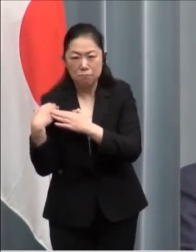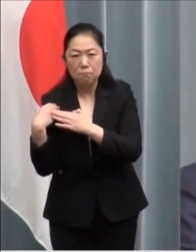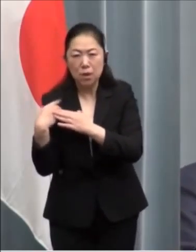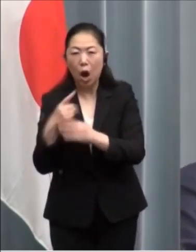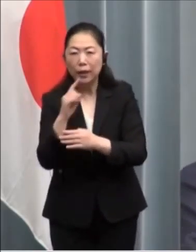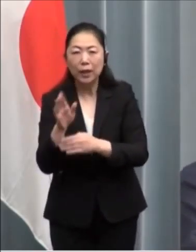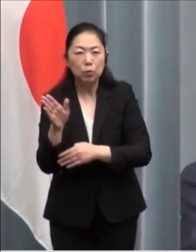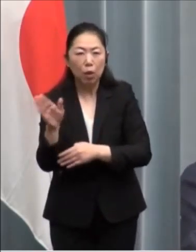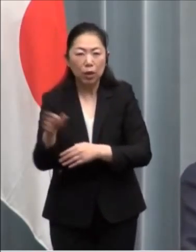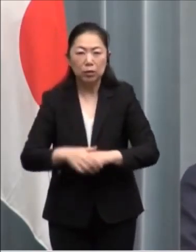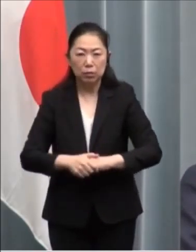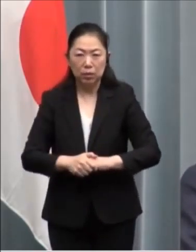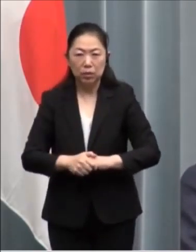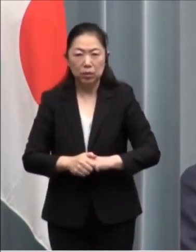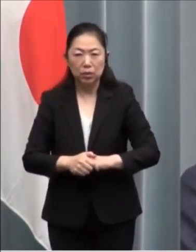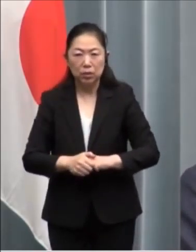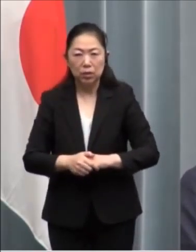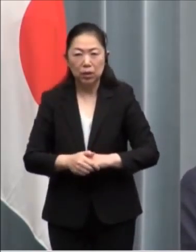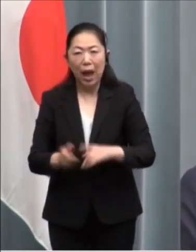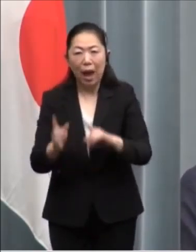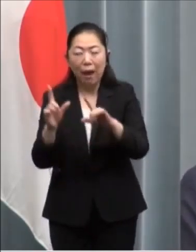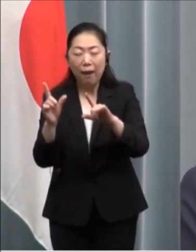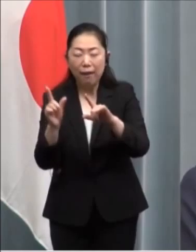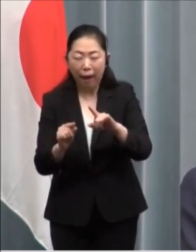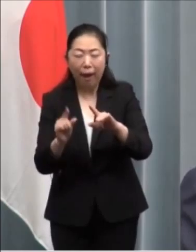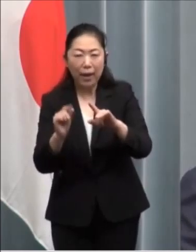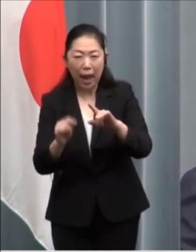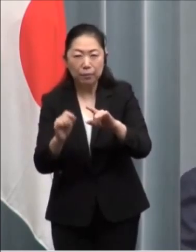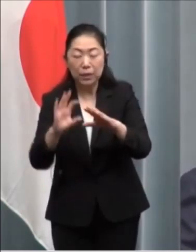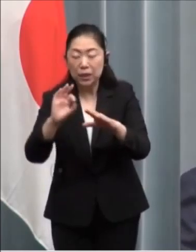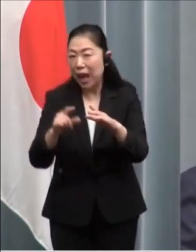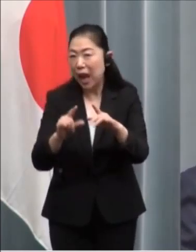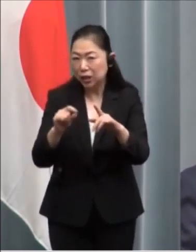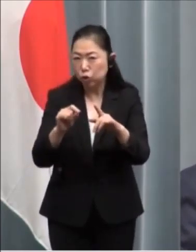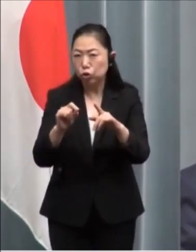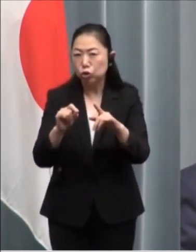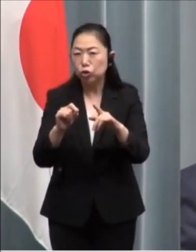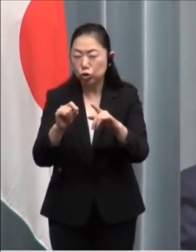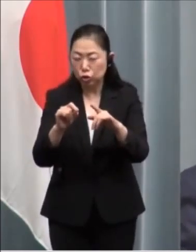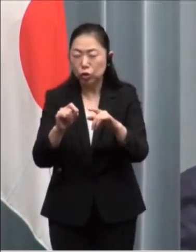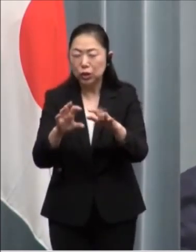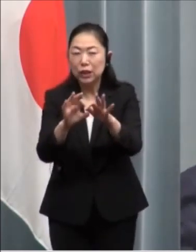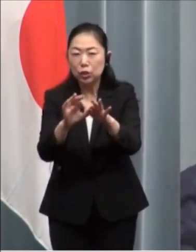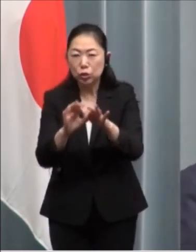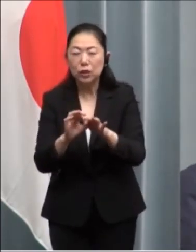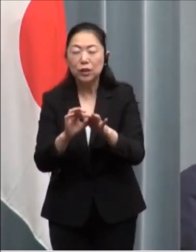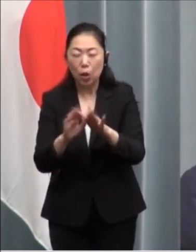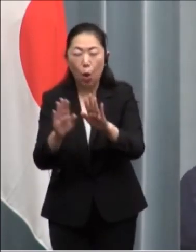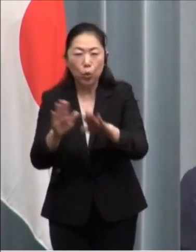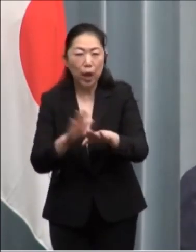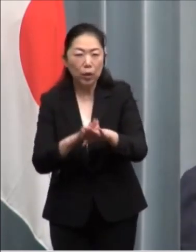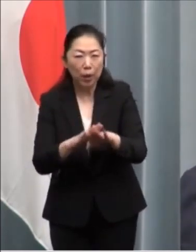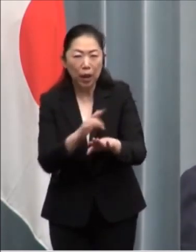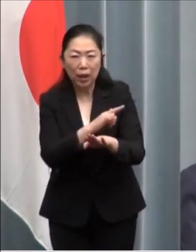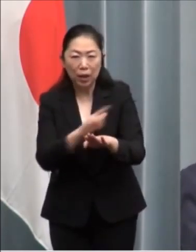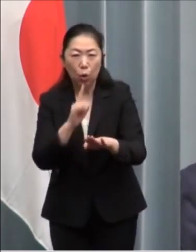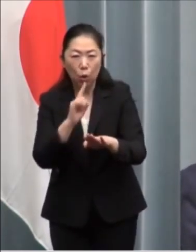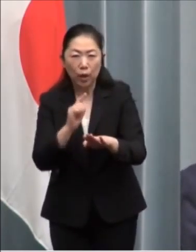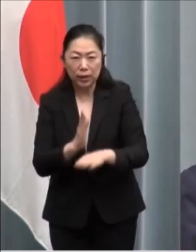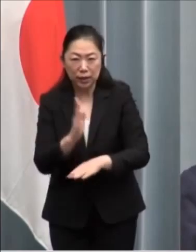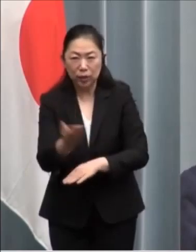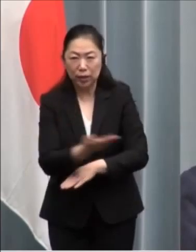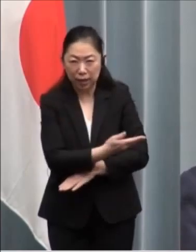ども、混乱なくその軽減税率をスタートできるようにですね、政府としてどのように、受け止めと合わせてお願いします。 ま